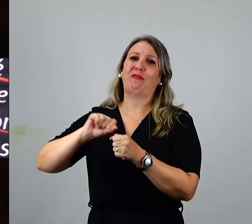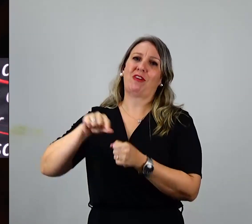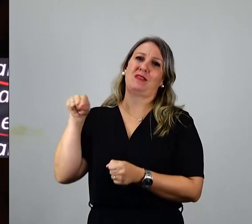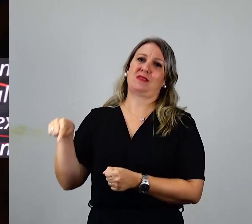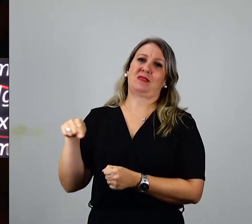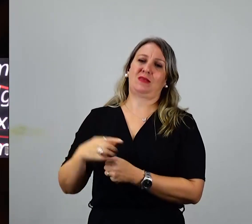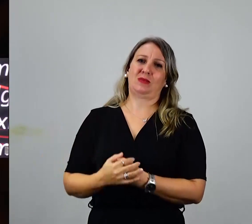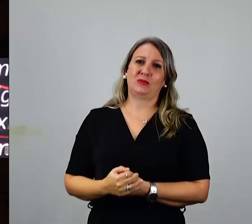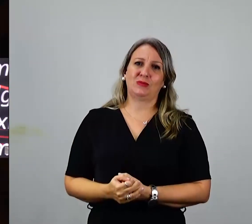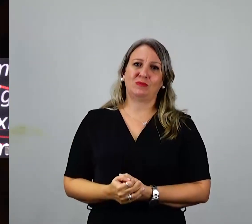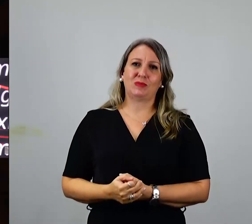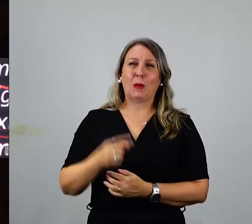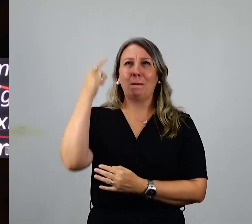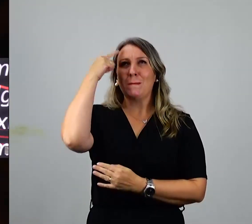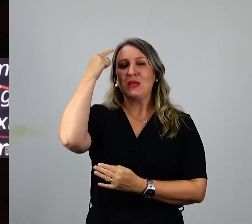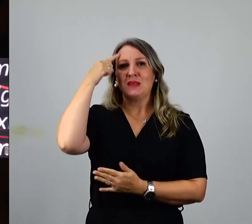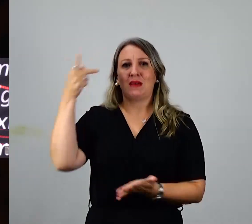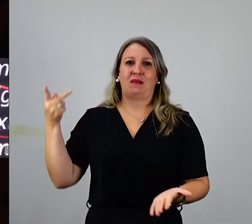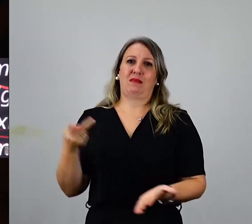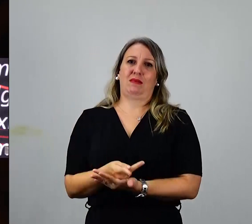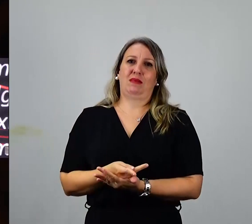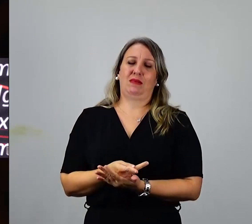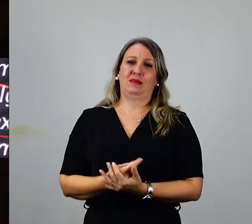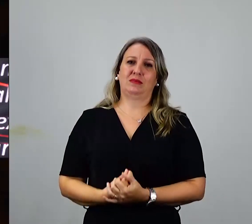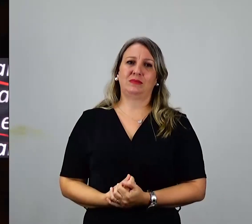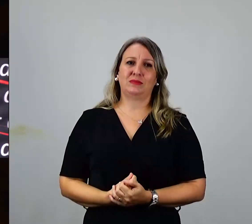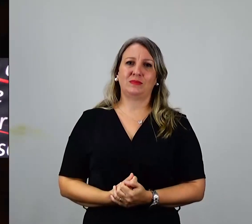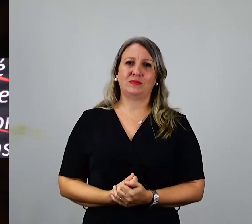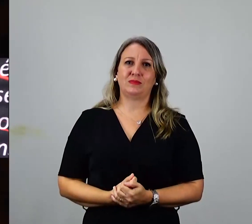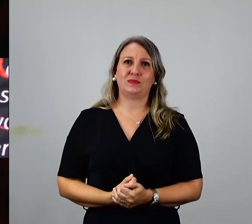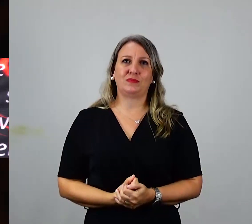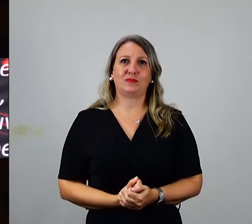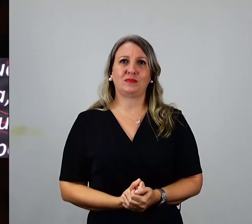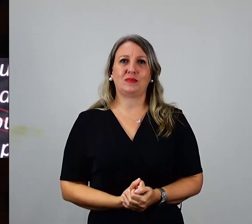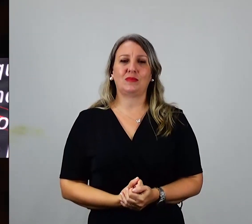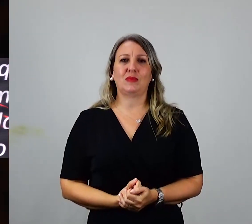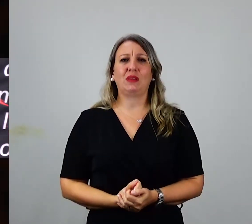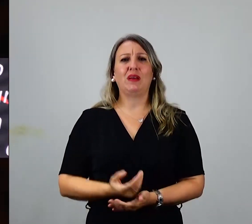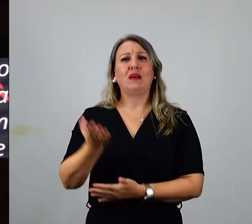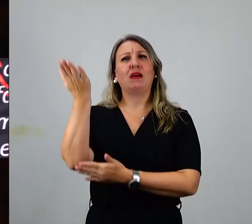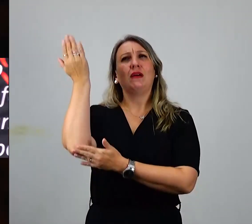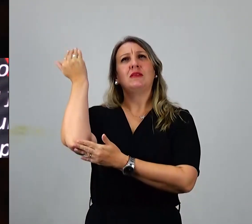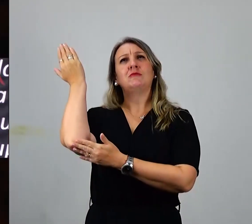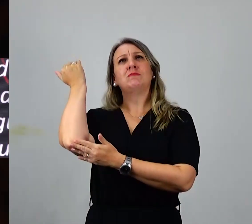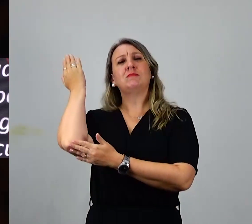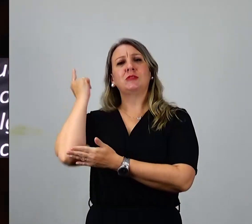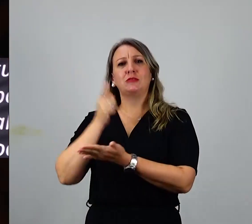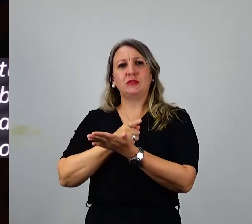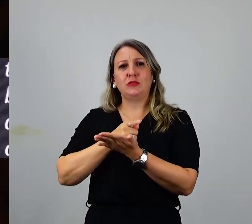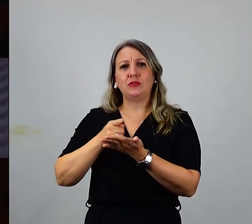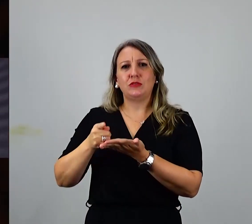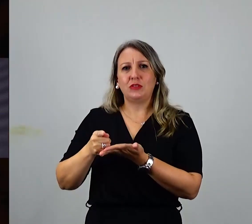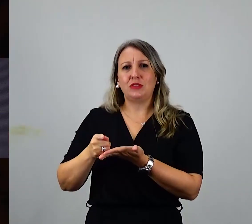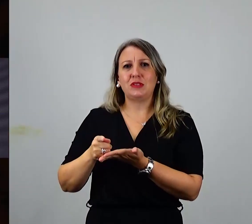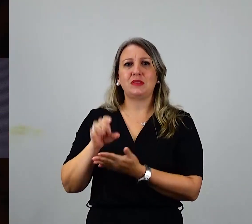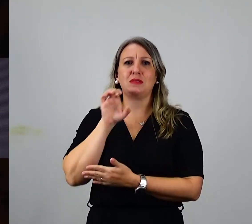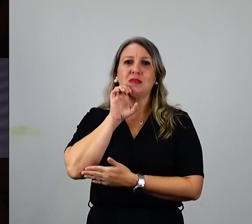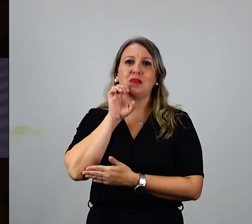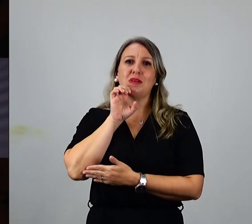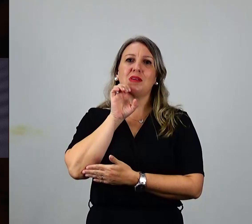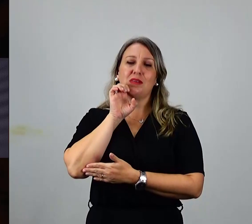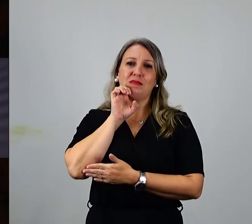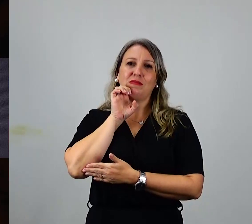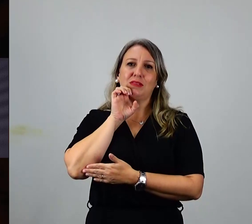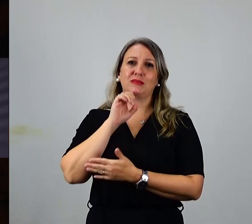Eva? Ele falou assim, escuta, foi isso que Deus disse, que vocês não podem comer